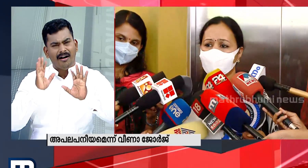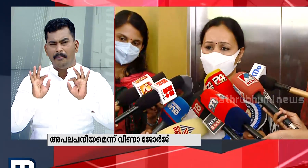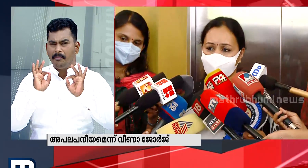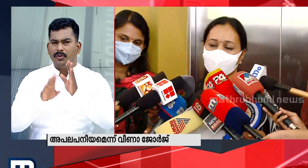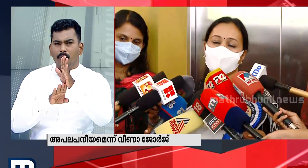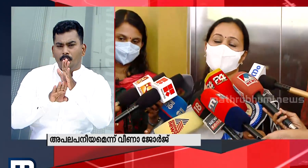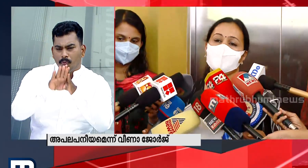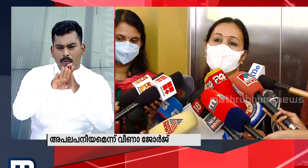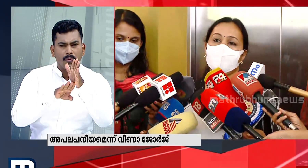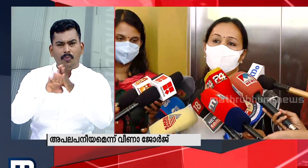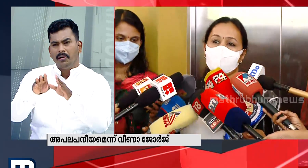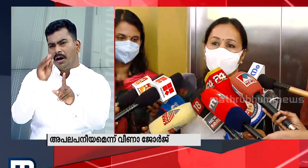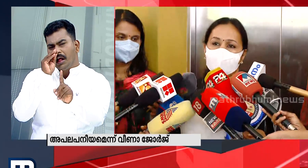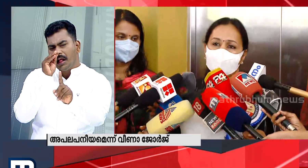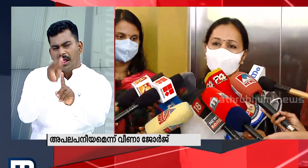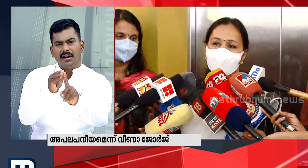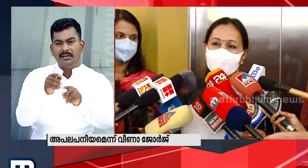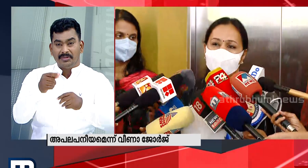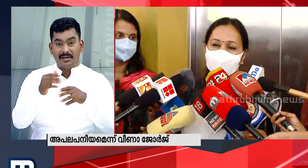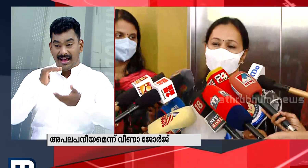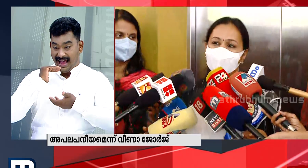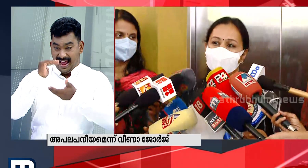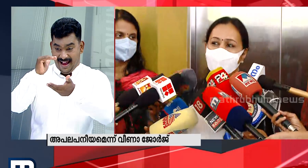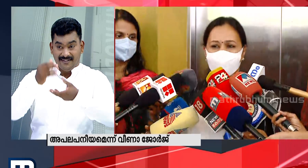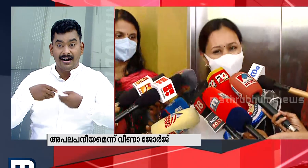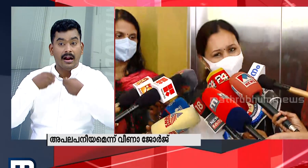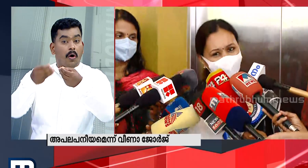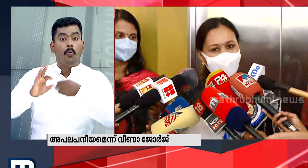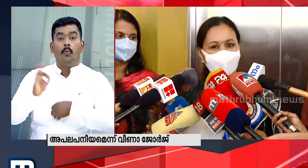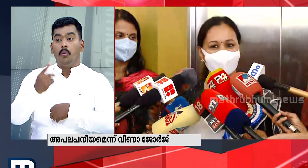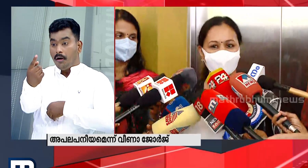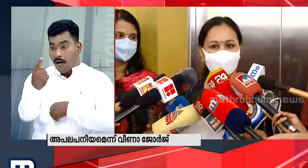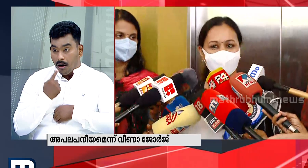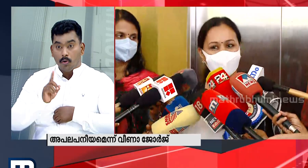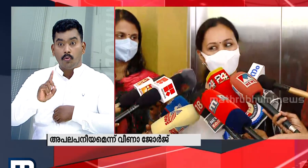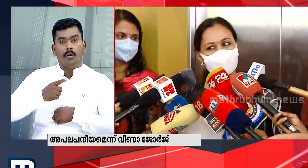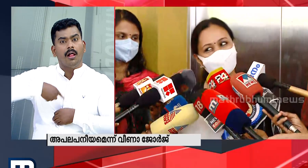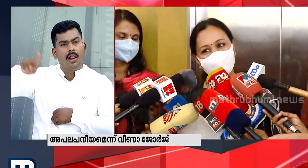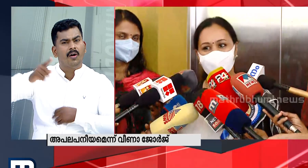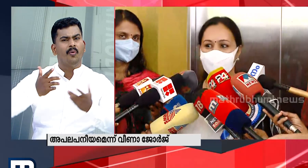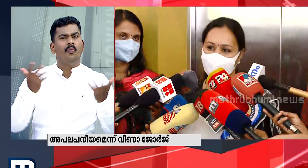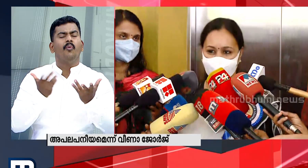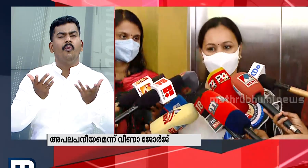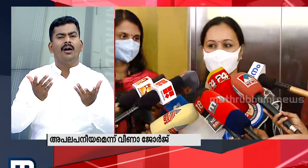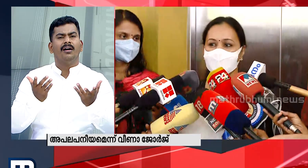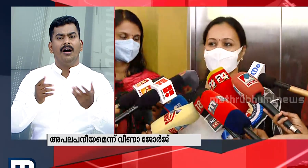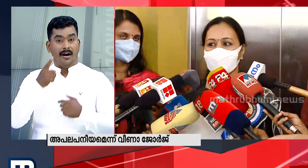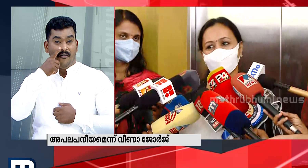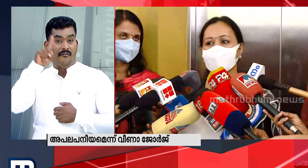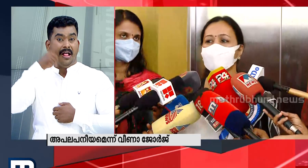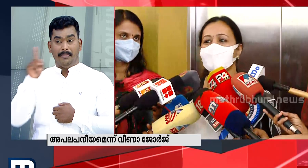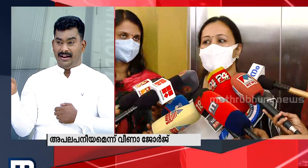ഇടയിൽ ഉണ്ടാകുന്നത്. അപ്പൊ അവരുടെ പ്രവർത്തനങ്ങൾക്കുള്ള അംഗീകാരം അവർ തന്നെയാണ് വാങ്ങിക്കേണ്ടത്, അവരെ റെപ്രസെന്റ് ചെയ്ത് മറ്റൊരാളല്ല.